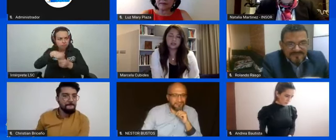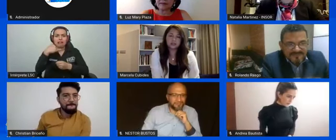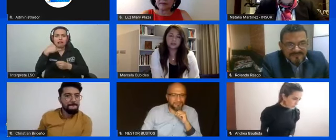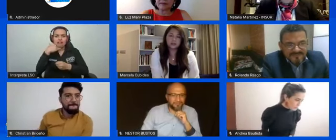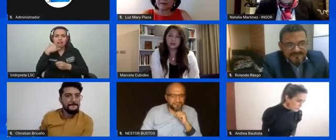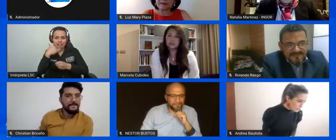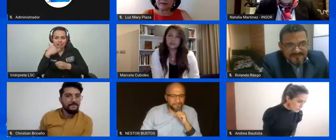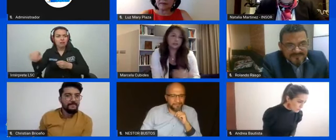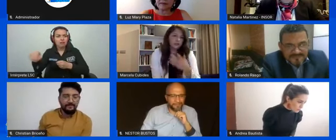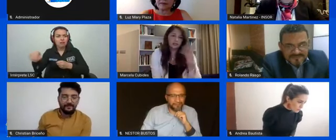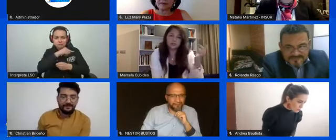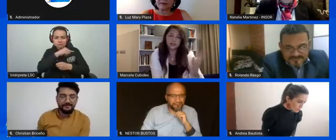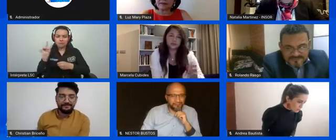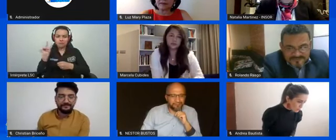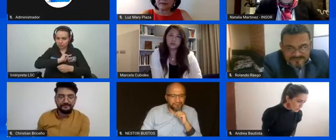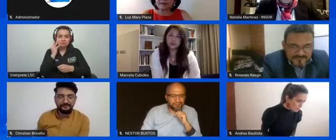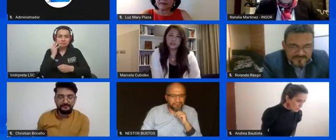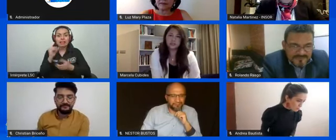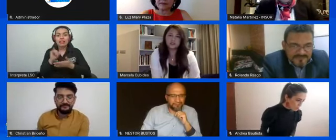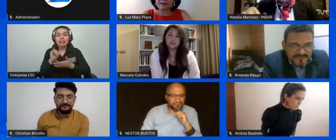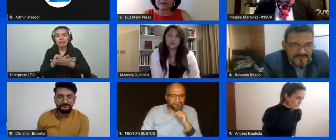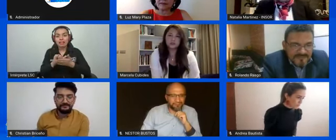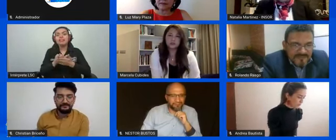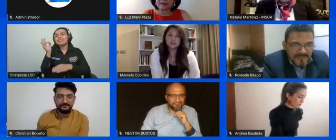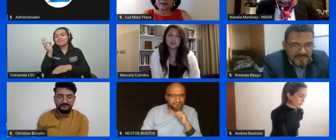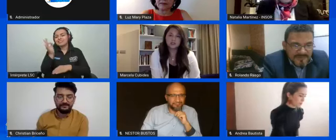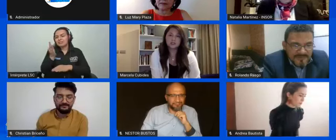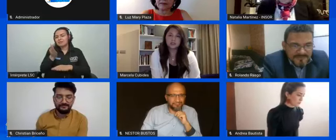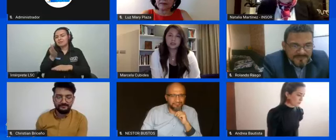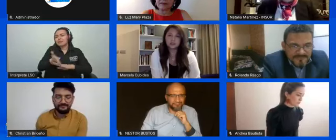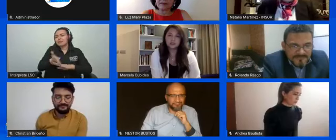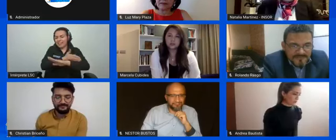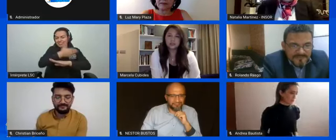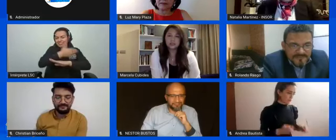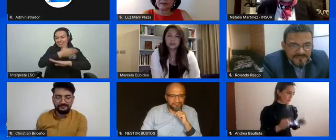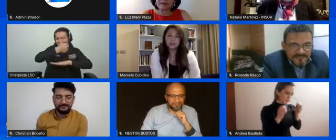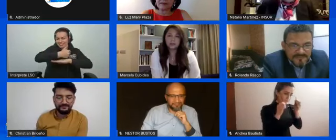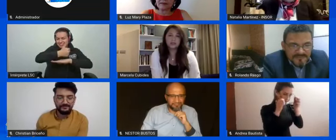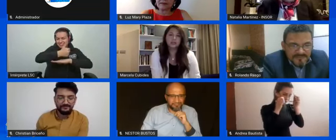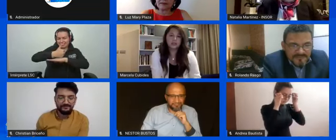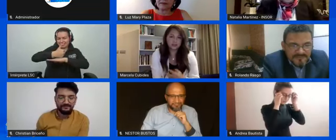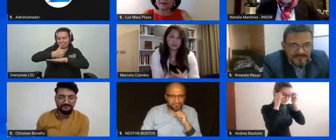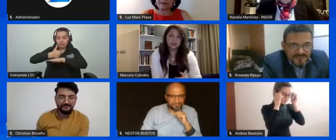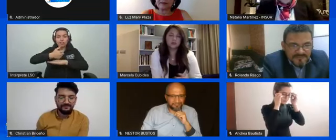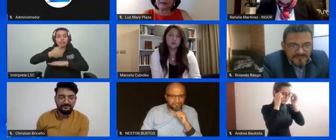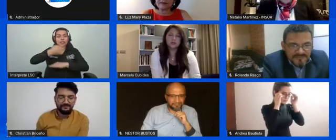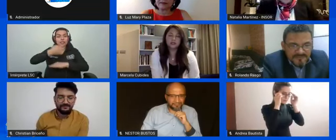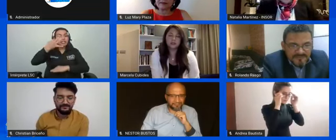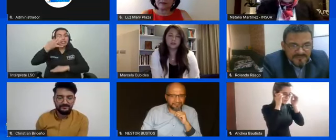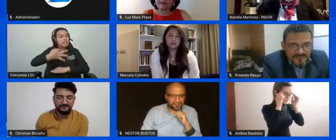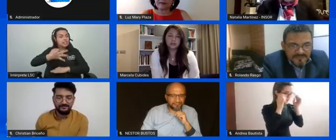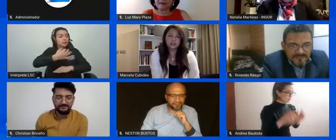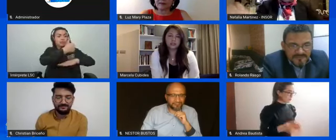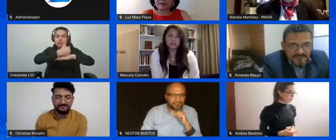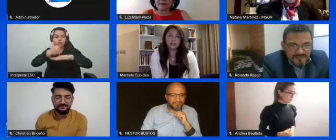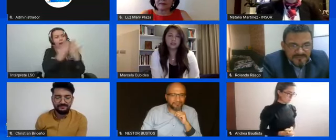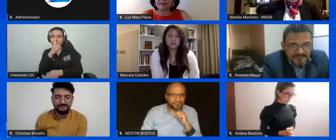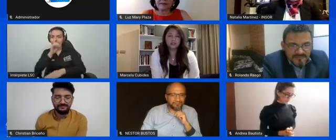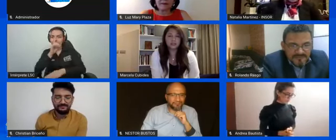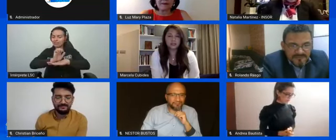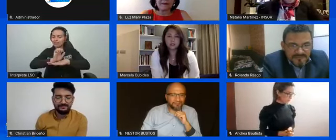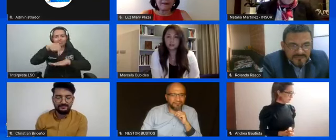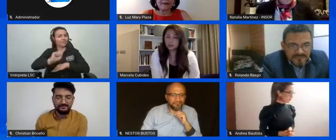en la dirección, las directoras pasamos, pero es la institución lo que está por encima de las personas y son ese talento humano tan impresionante y